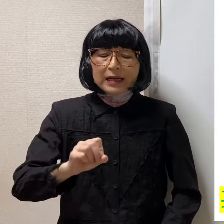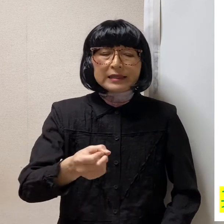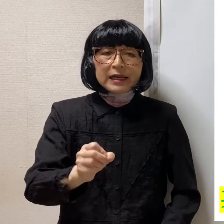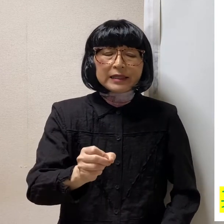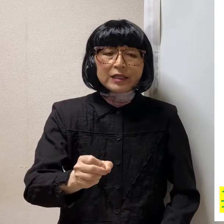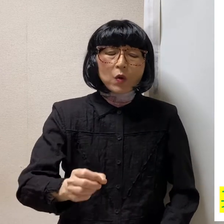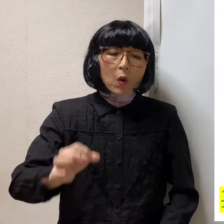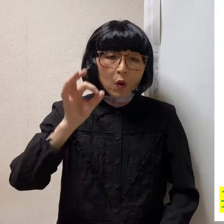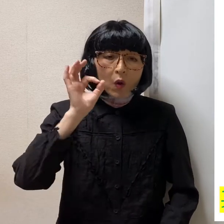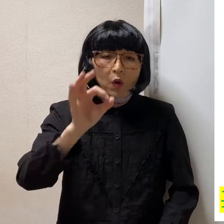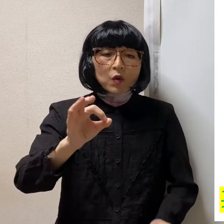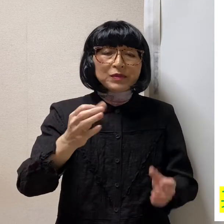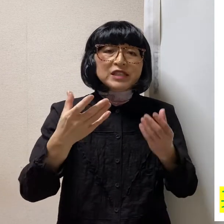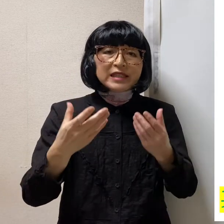私は鍵を見つけた。